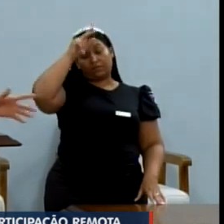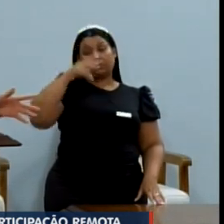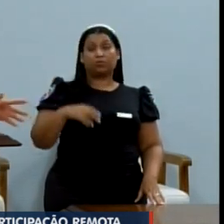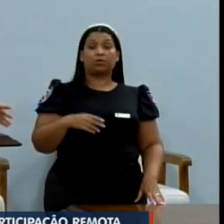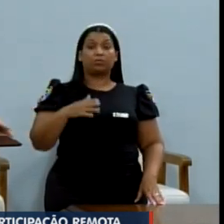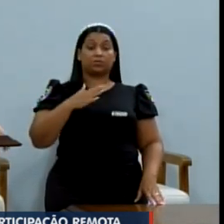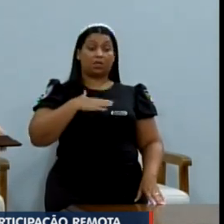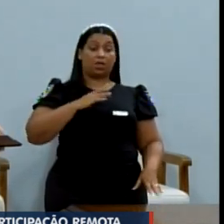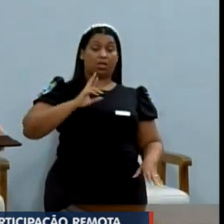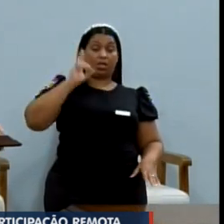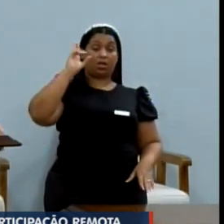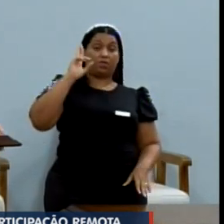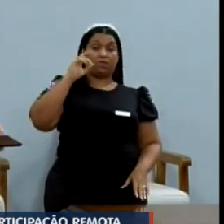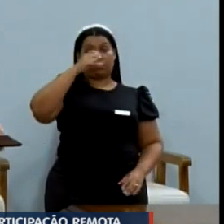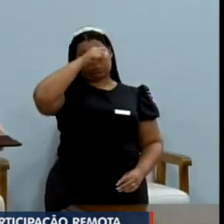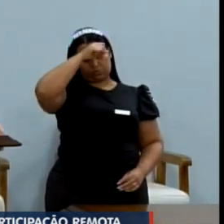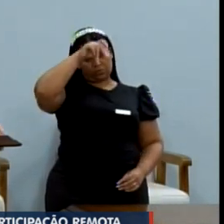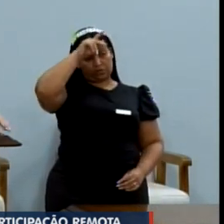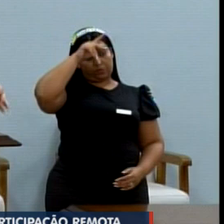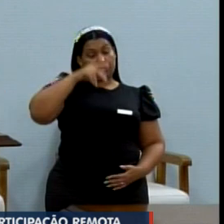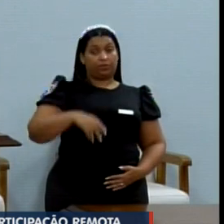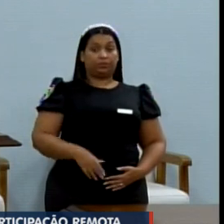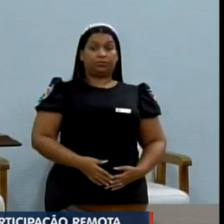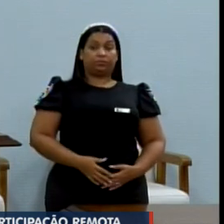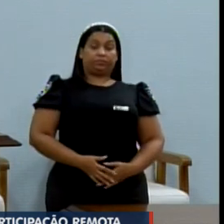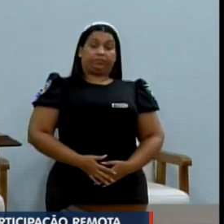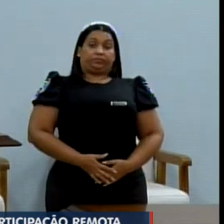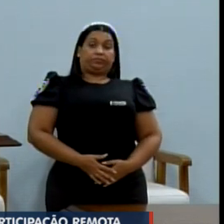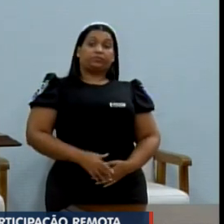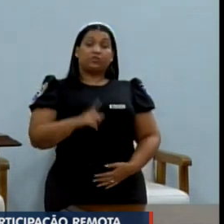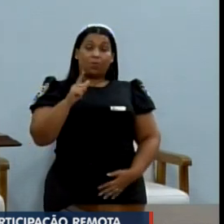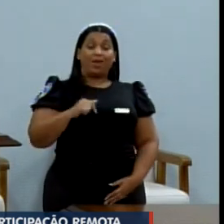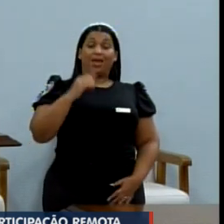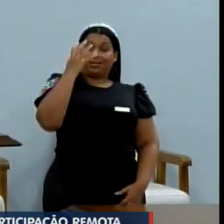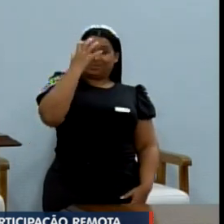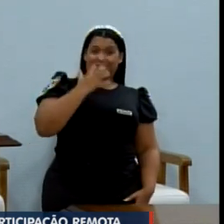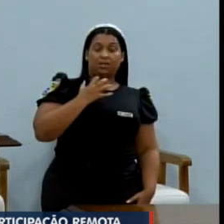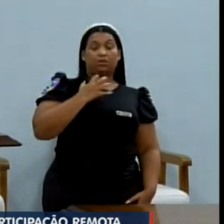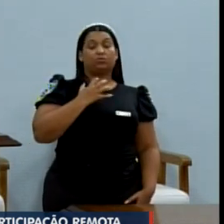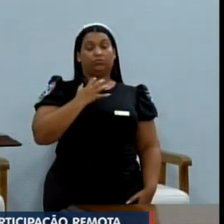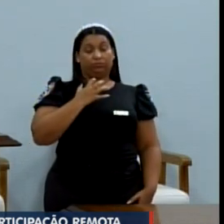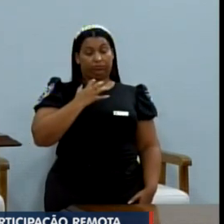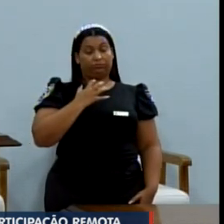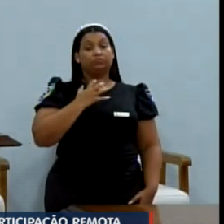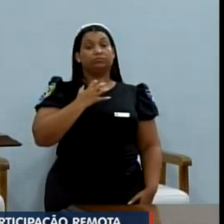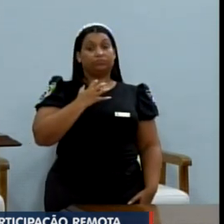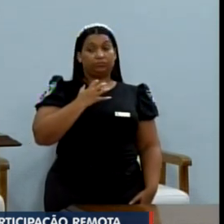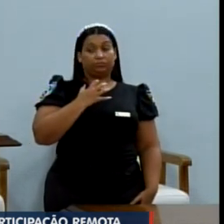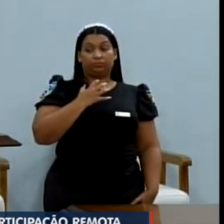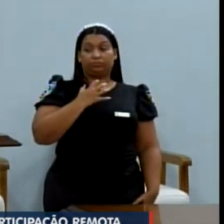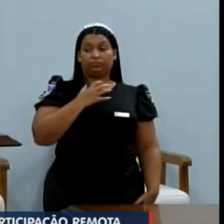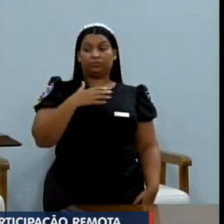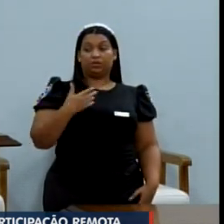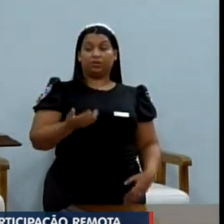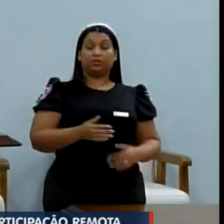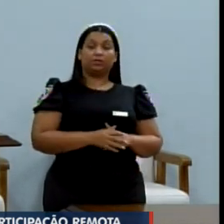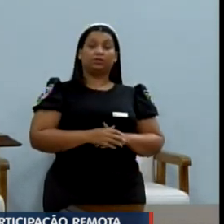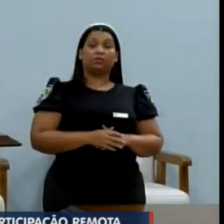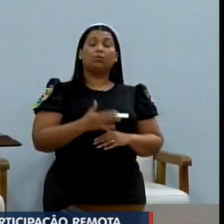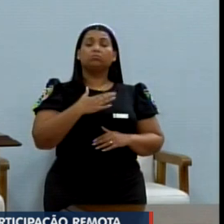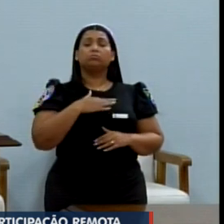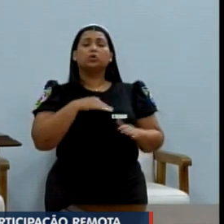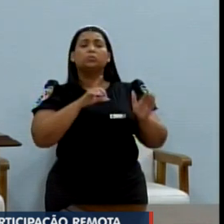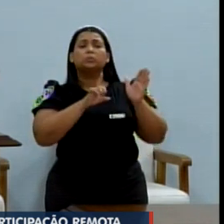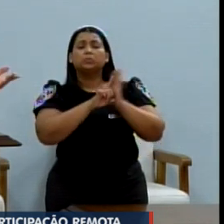ele o prefeito isso é muito sério muito sério e aqui tá o meu